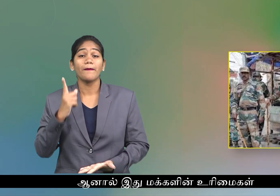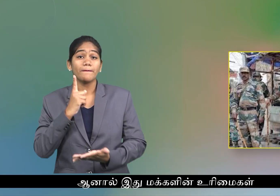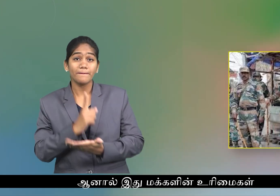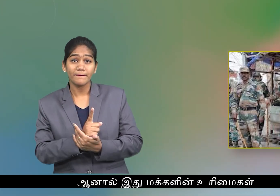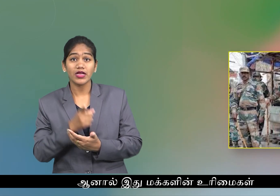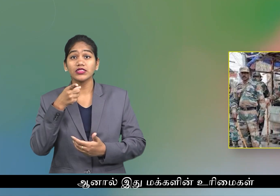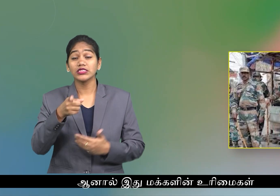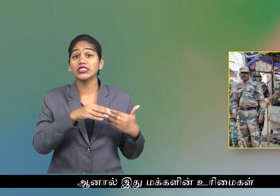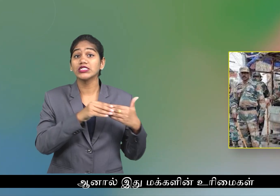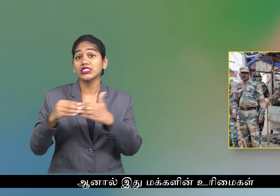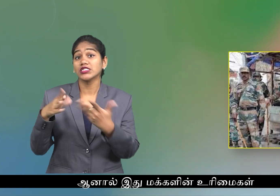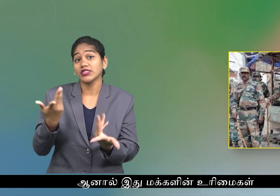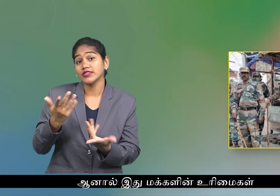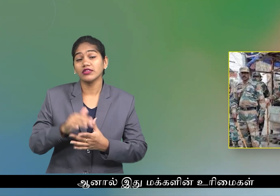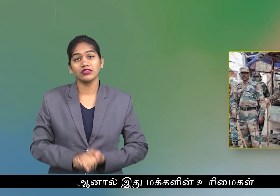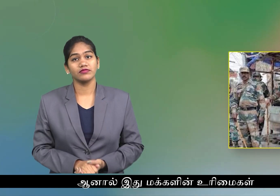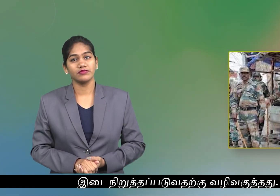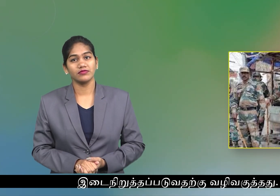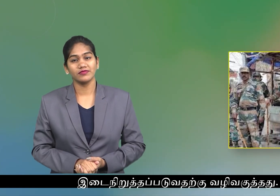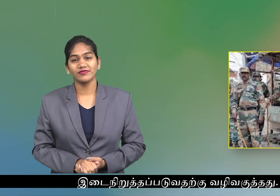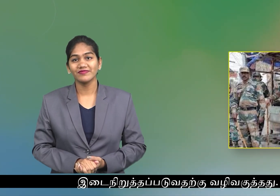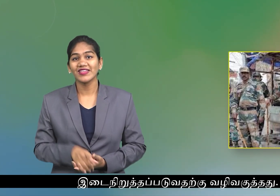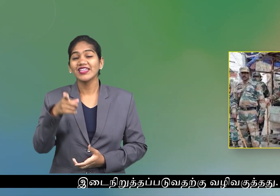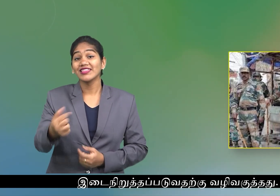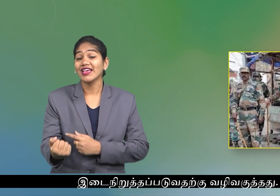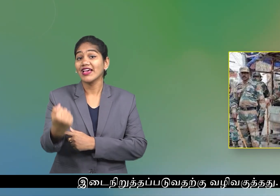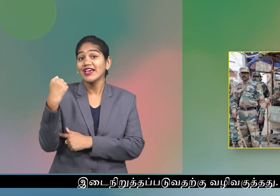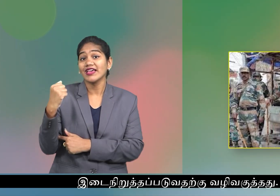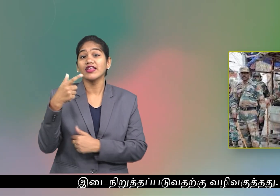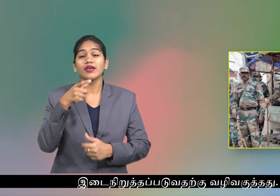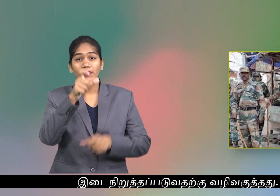ஆனால் இது மக்களின் உரிமைகள் இடைநிறுத்தப்படுவதற்கு வழிவகுத்தது.